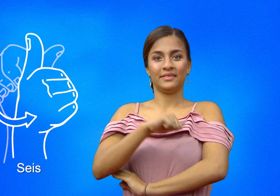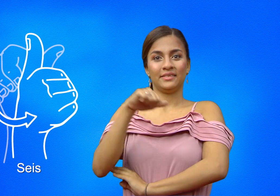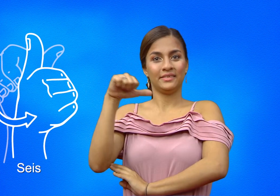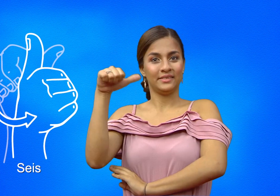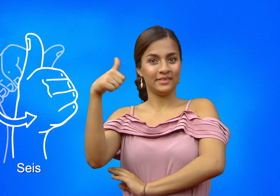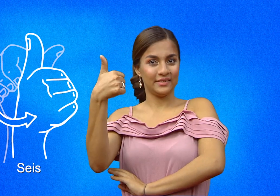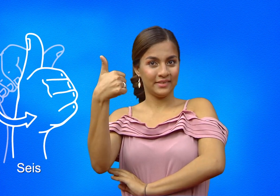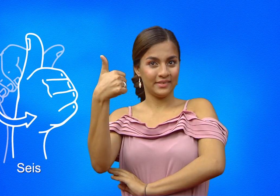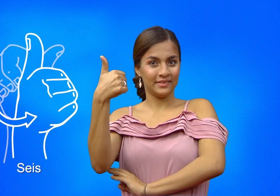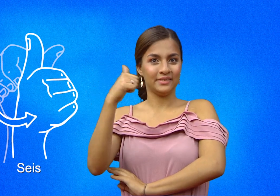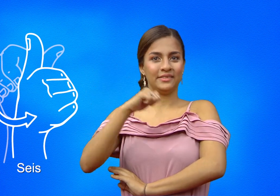6